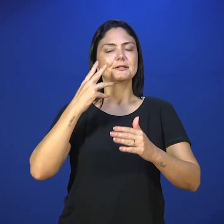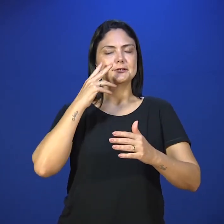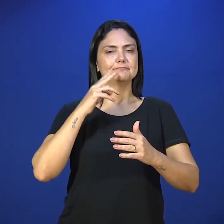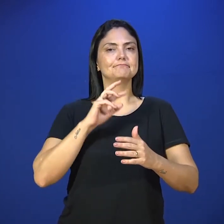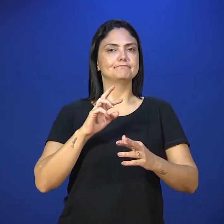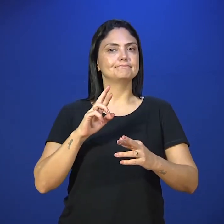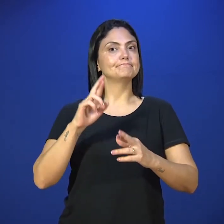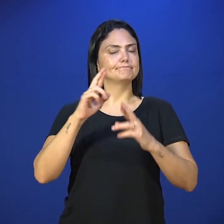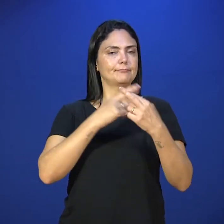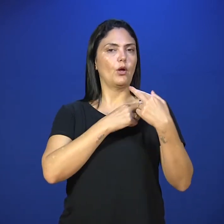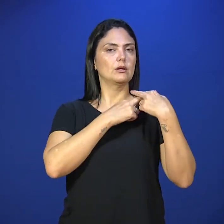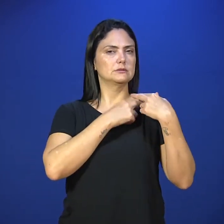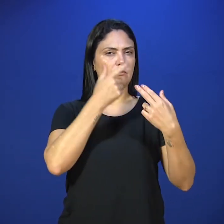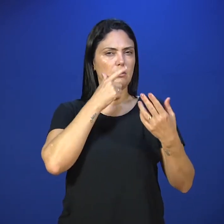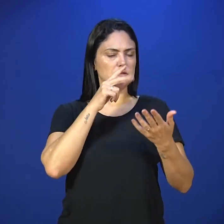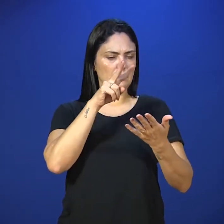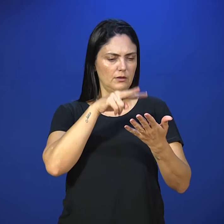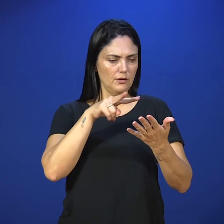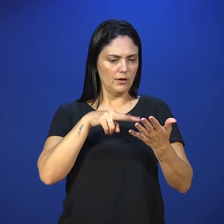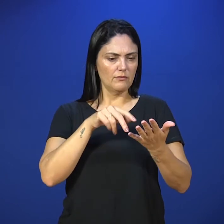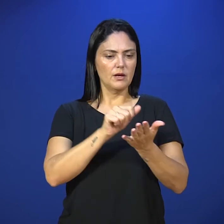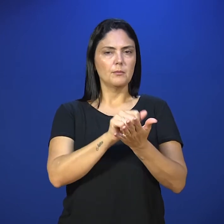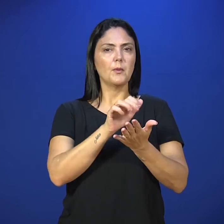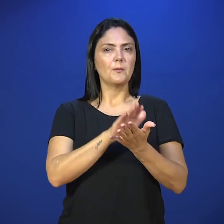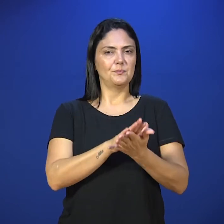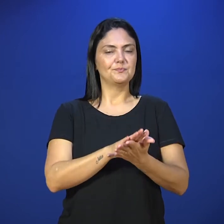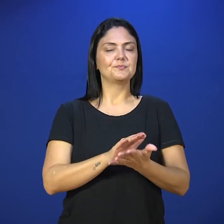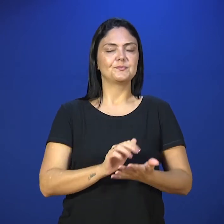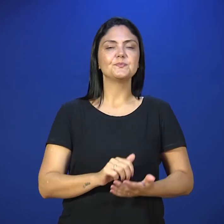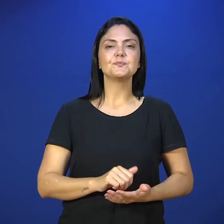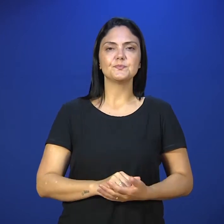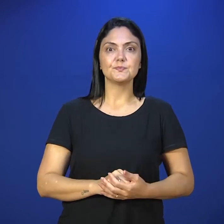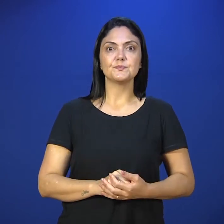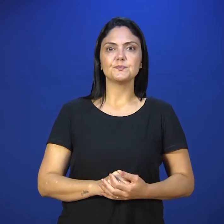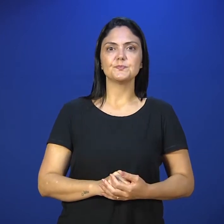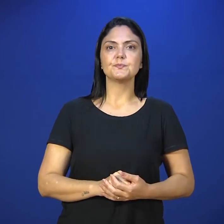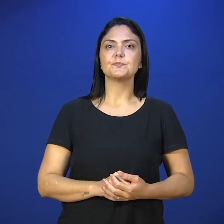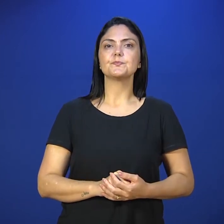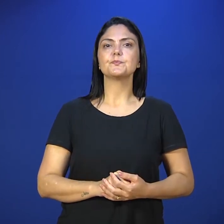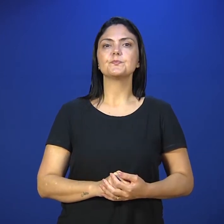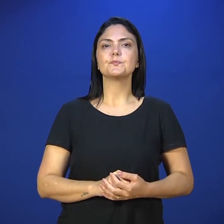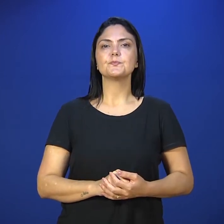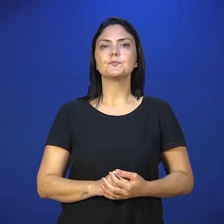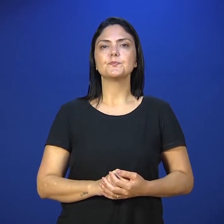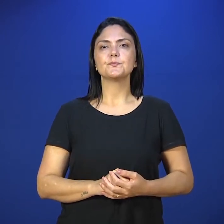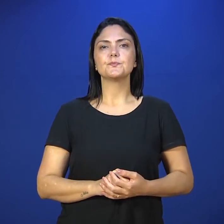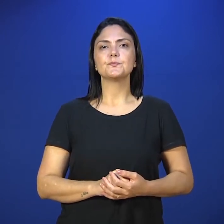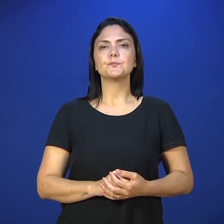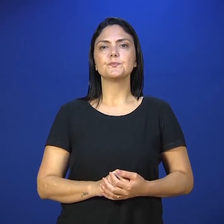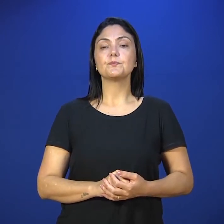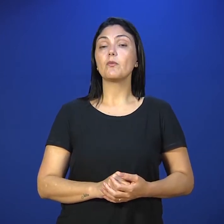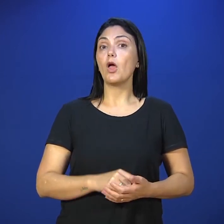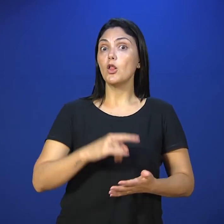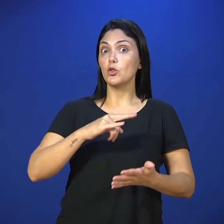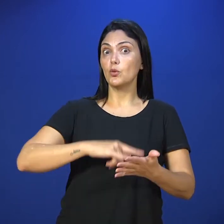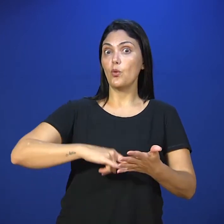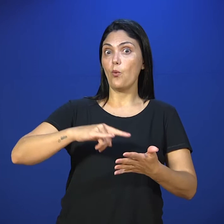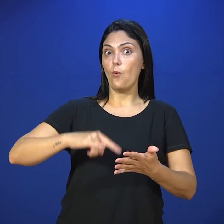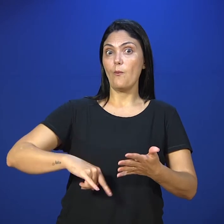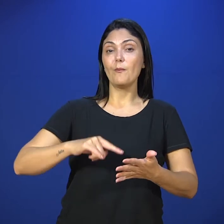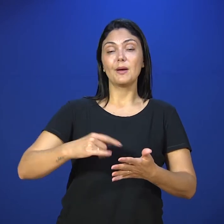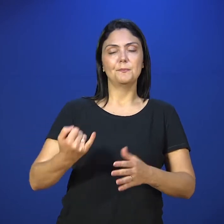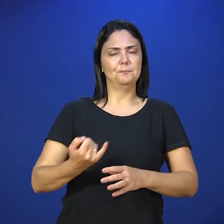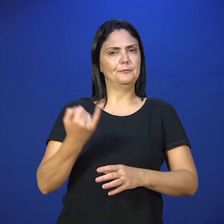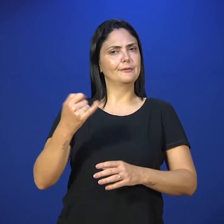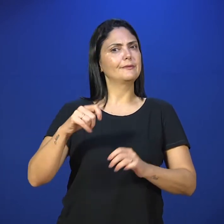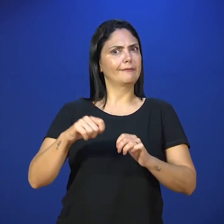competentes para a instauração de procedimentos para apuração dos fatos. 14. Documentação exigida no ato